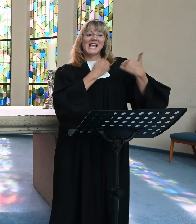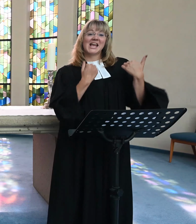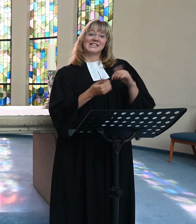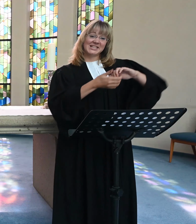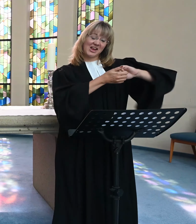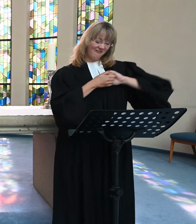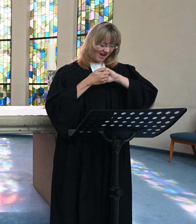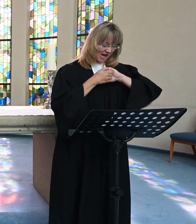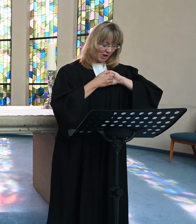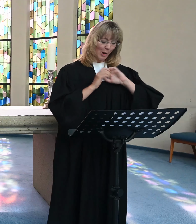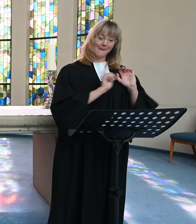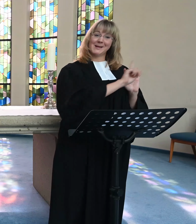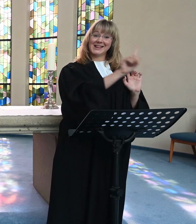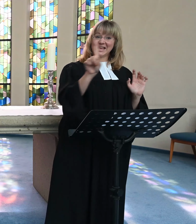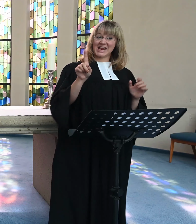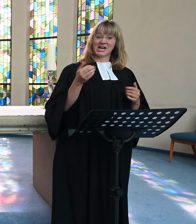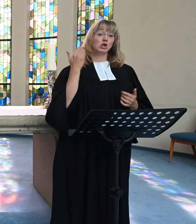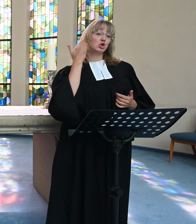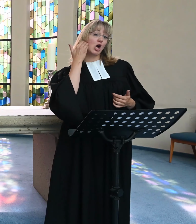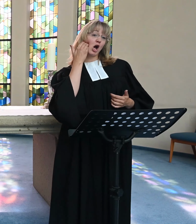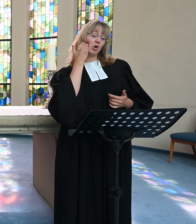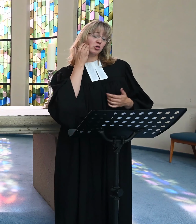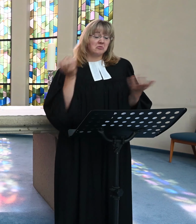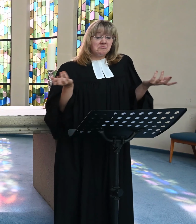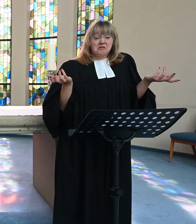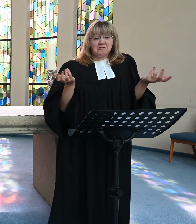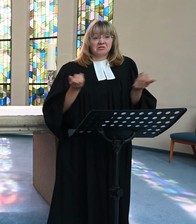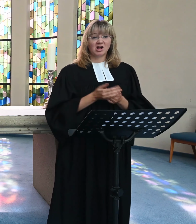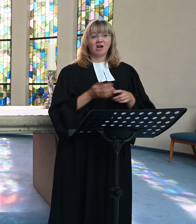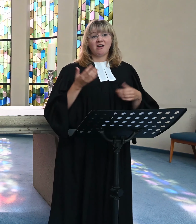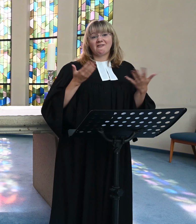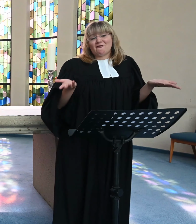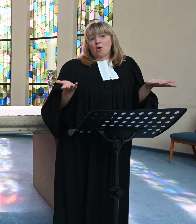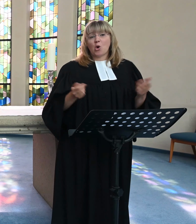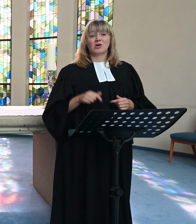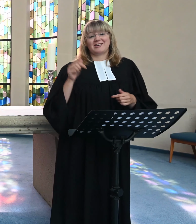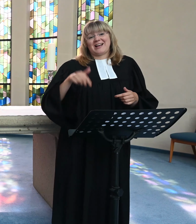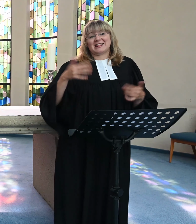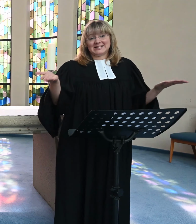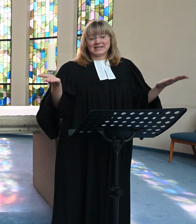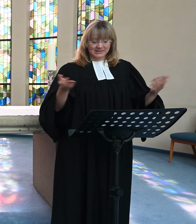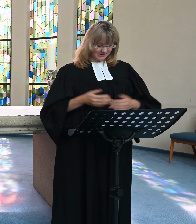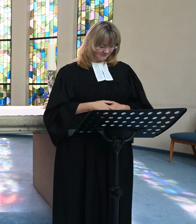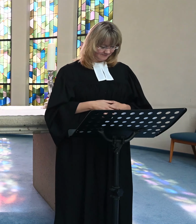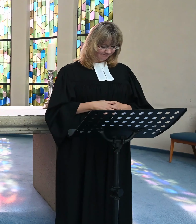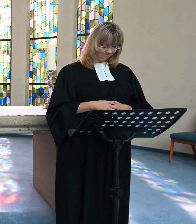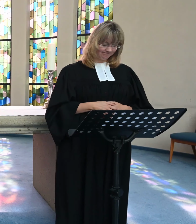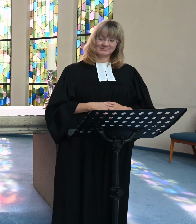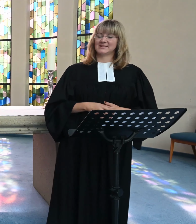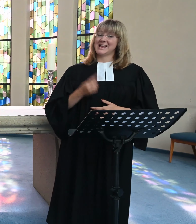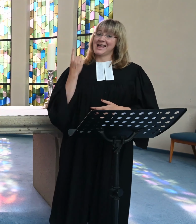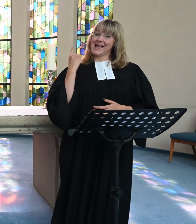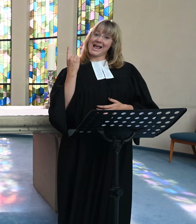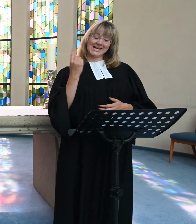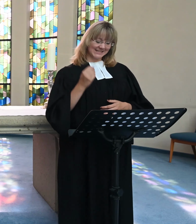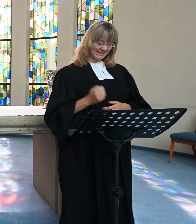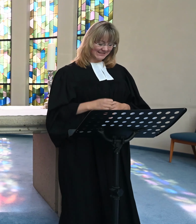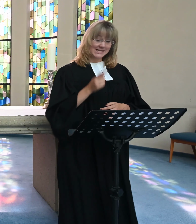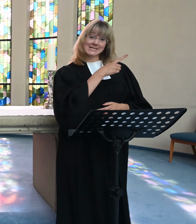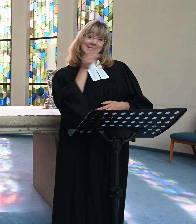Ein herzliches Willkommen Ihnen und euch zu Hause oder wo ihr auch gerade seid. Zum ersten Mal seit dem